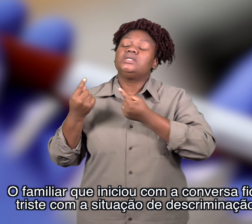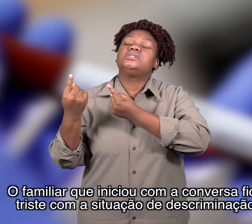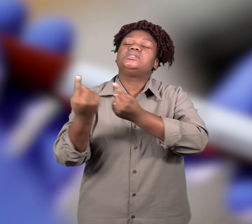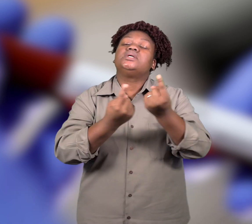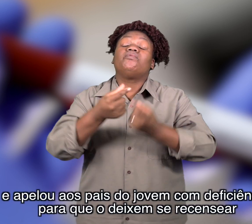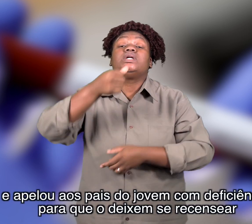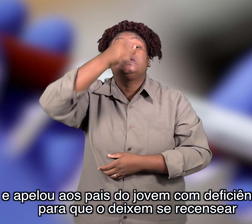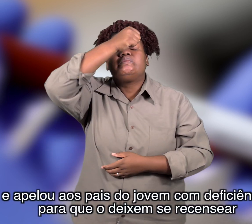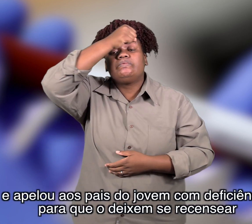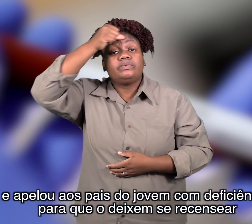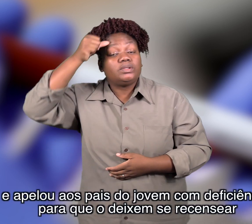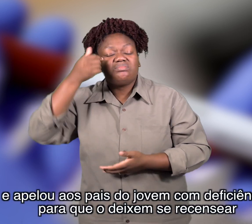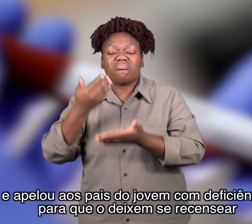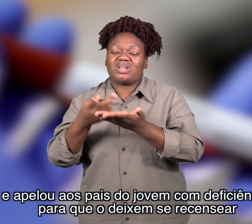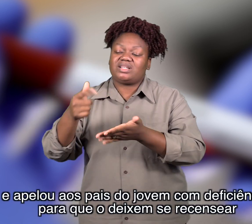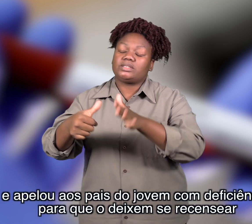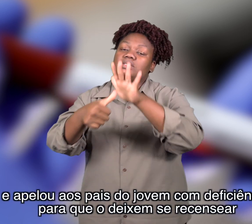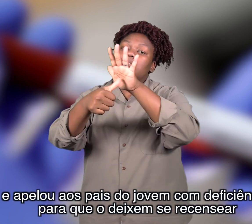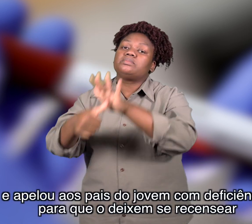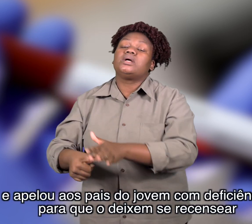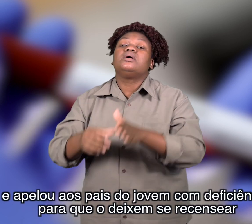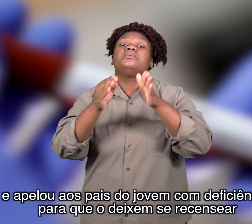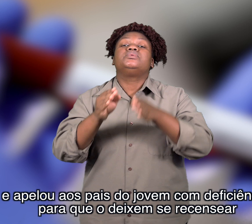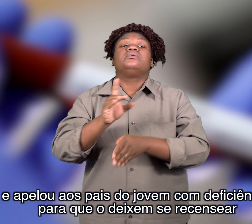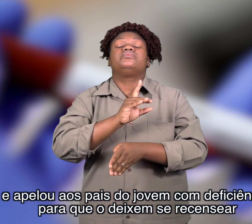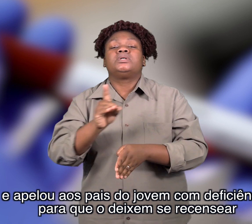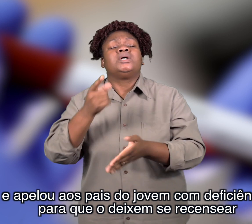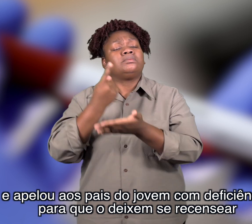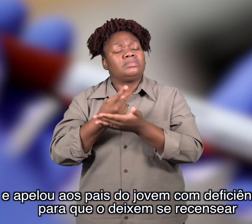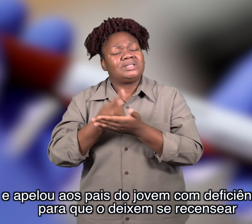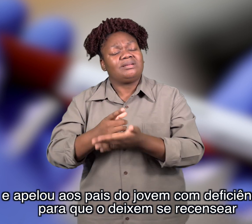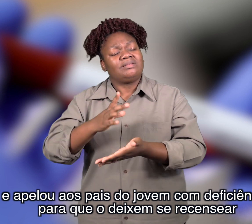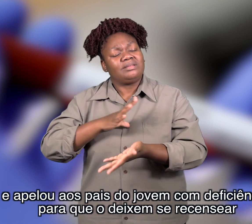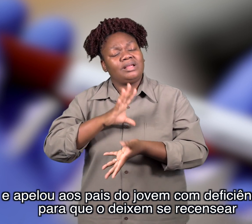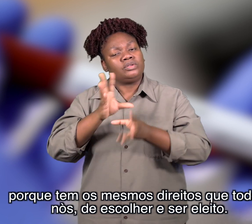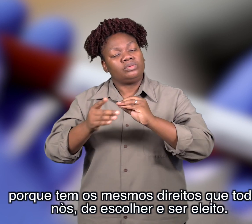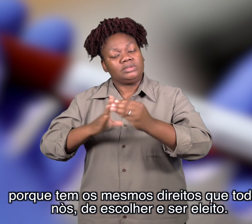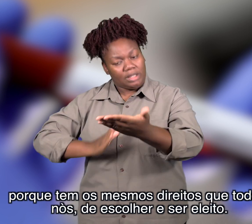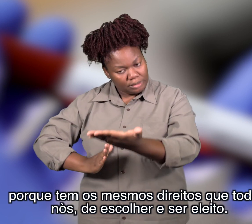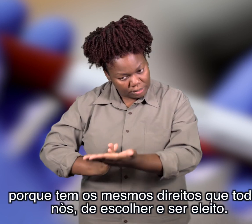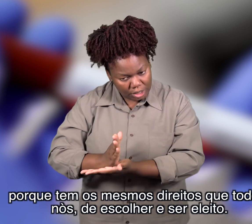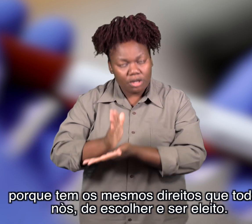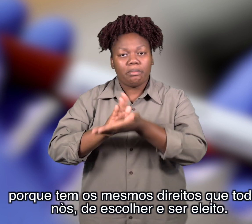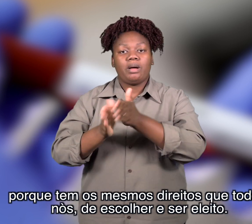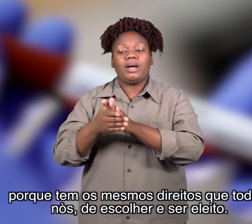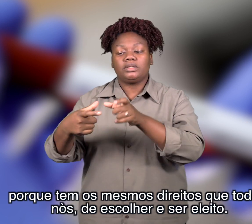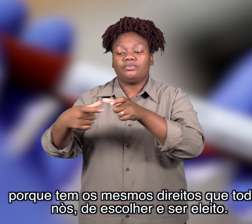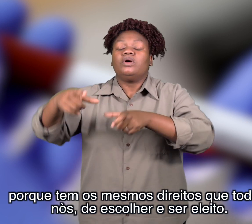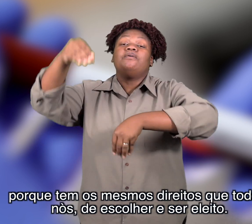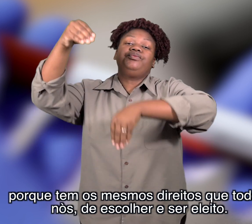e apelou aos pais do jovem com deficiência para que o deixassem se recensear porque têm os mesmos direitos que todos nós de